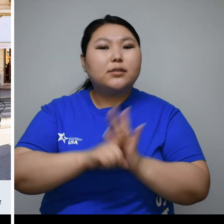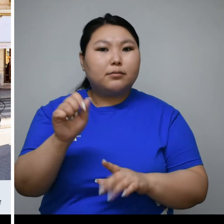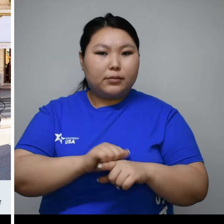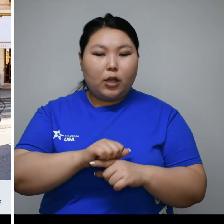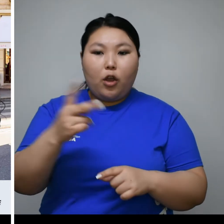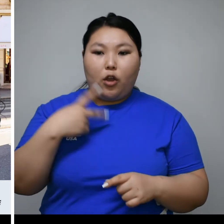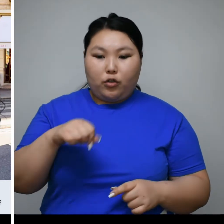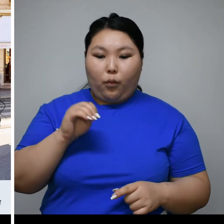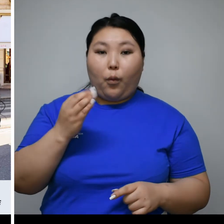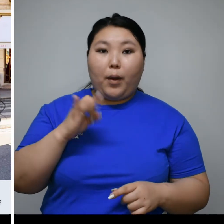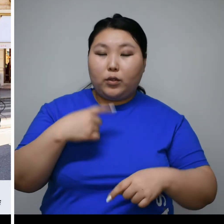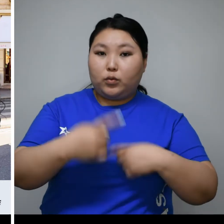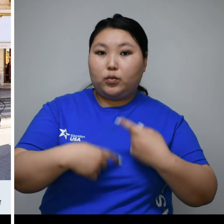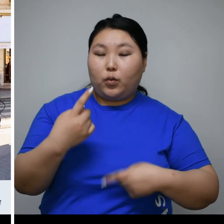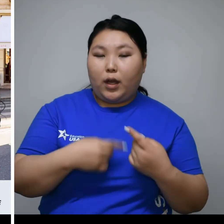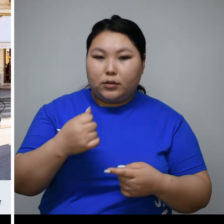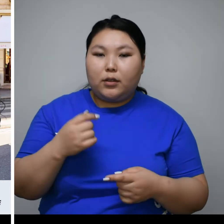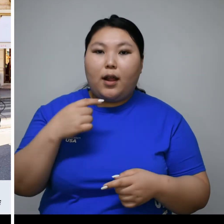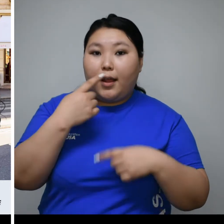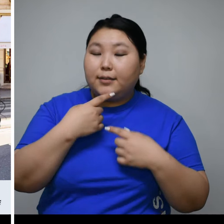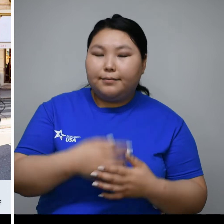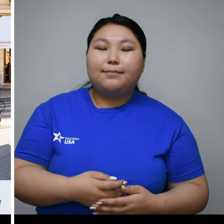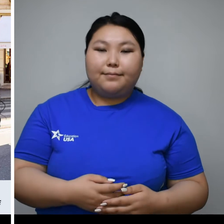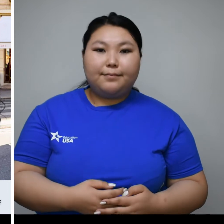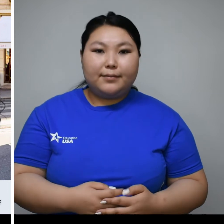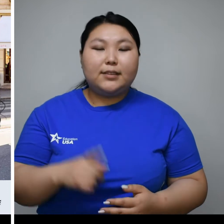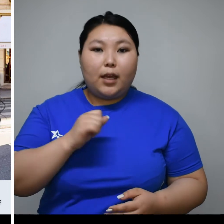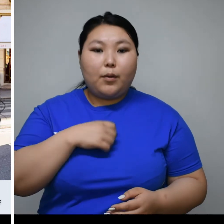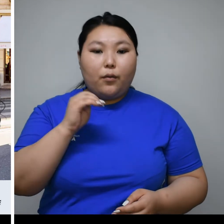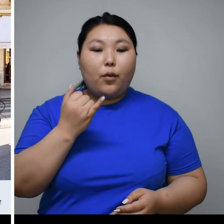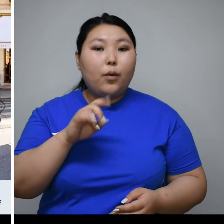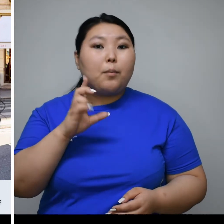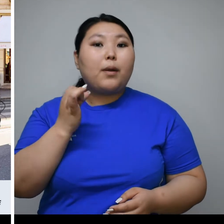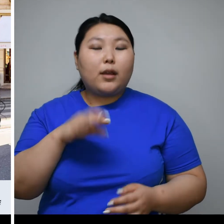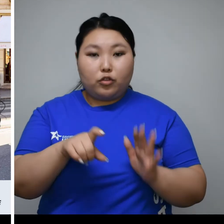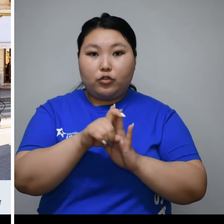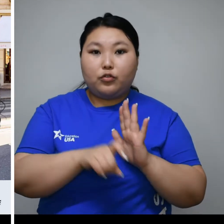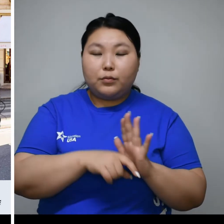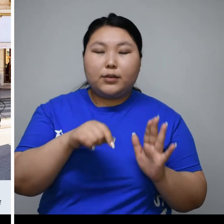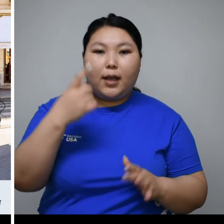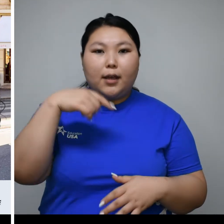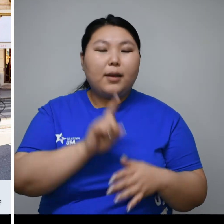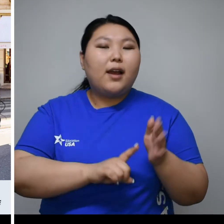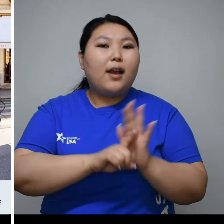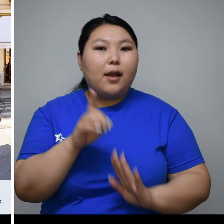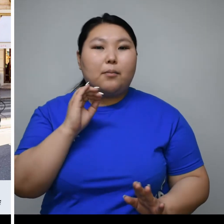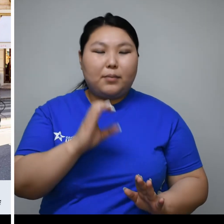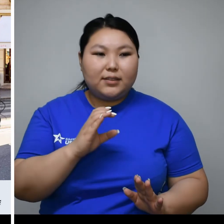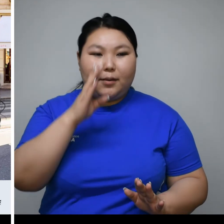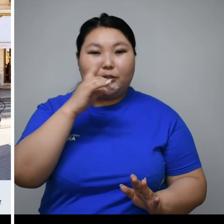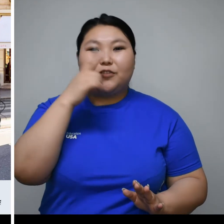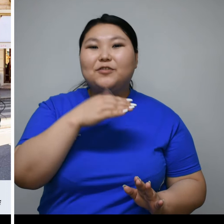эхэлж үлдсэн. Хоёлаа одоо Fulbright-ийнхаа тоог руу жаахан төлхөө ороод явъя. За, би Fulbright хөтөлбөрт болохоор хамгийн анх